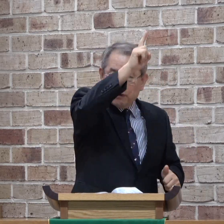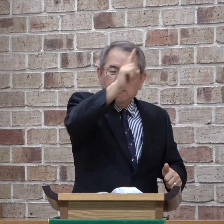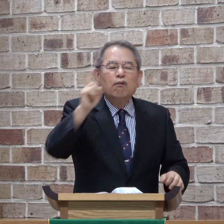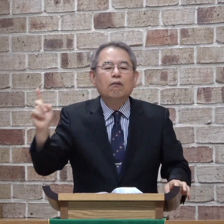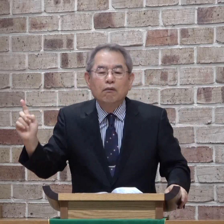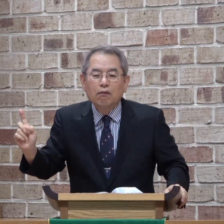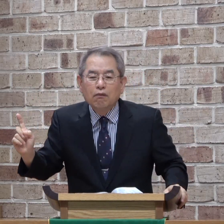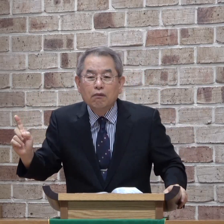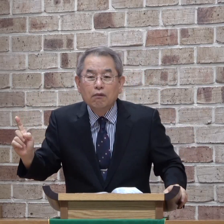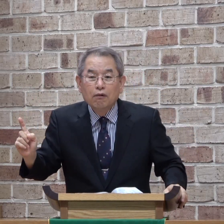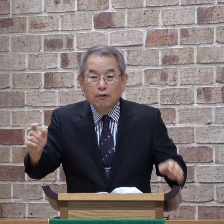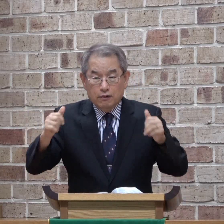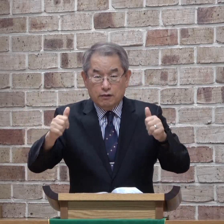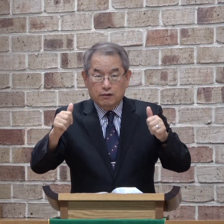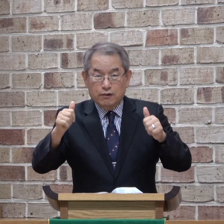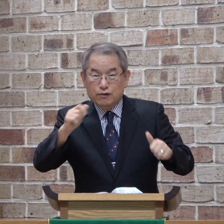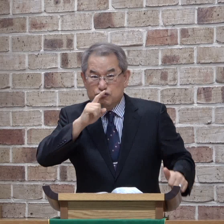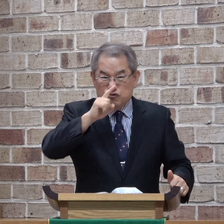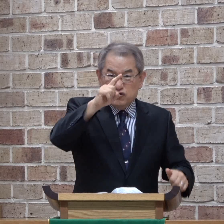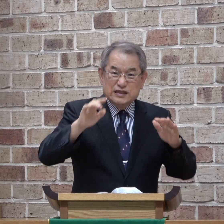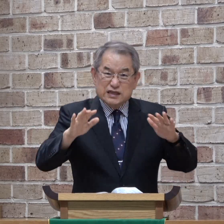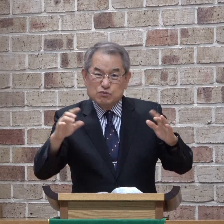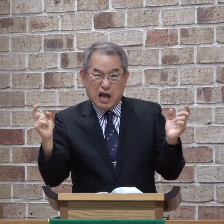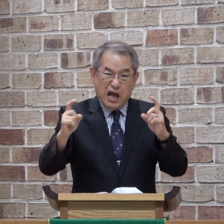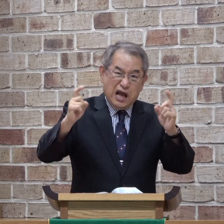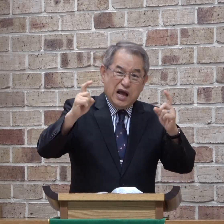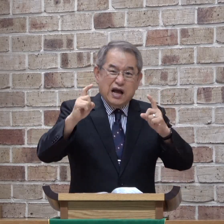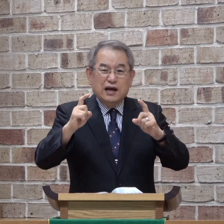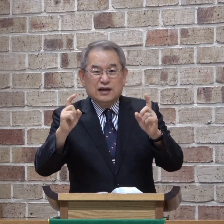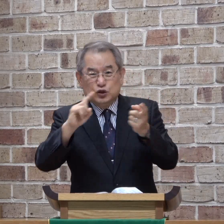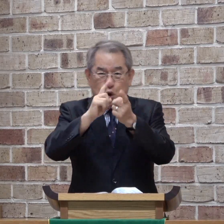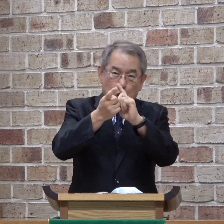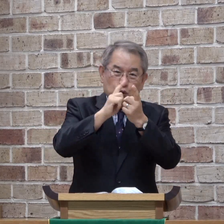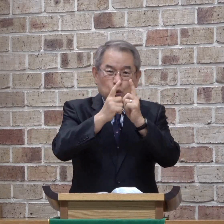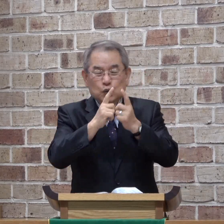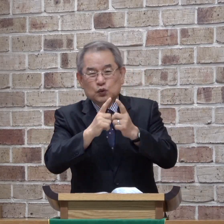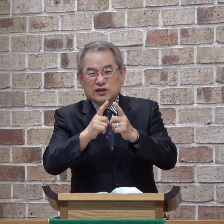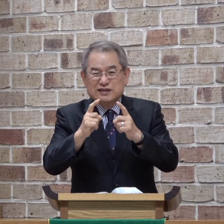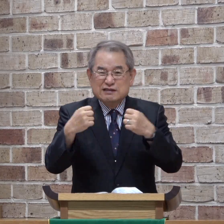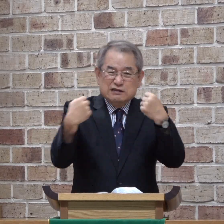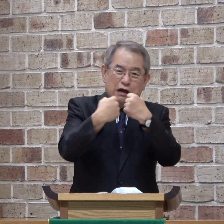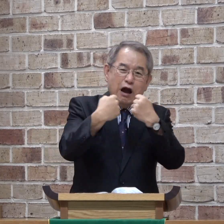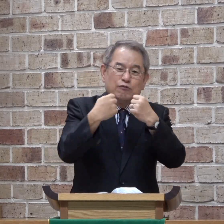이의 신청을 하기도 했습니다. 그래서 지금 분쟁 중에 있습니다.